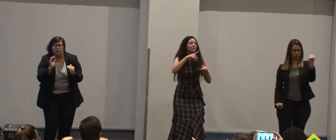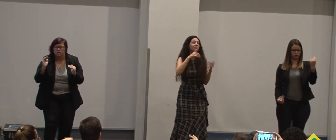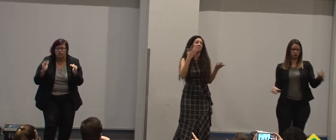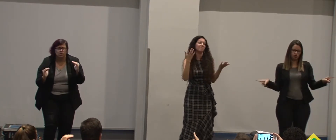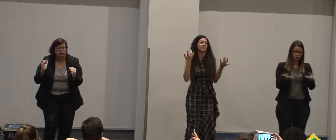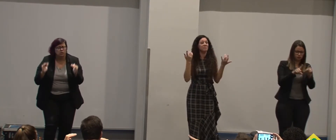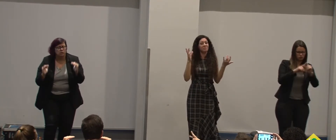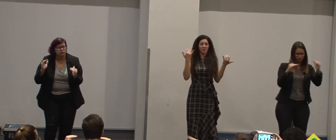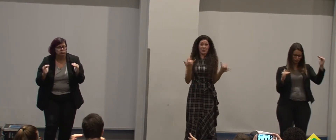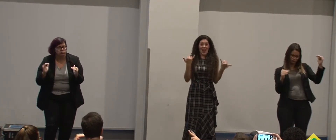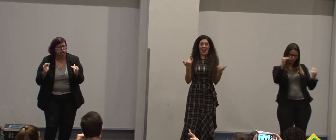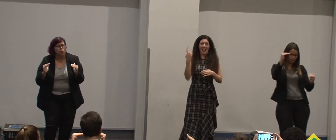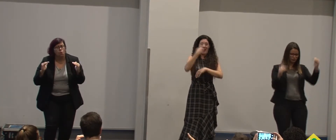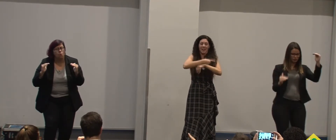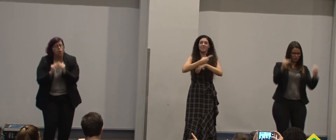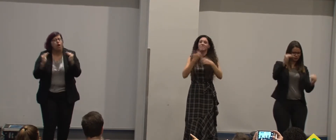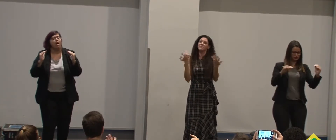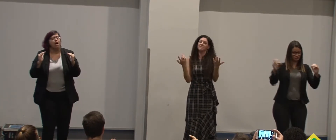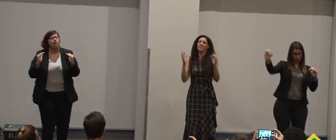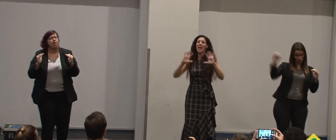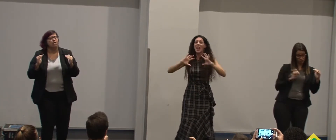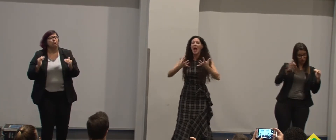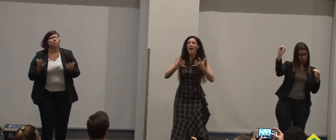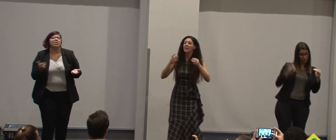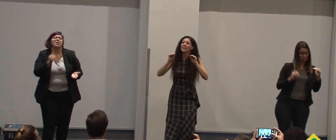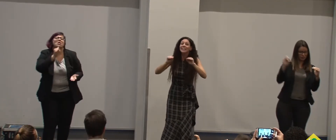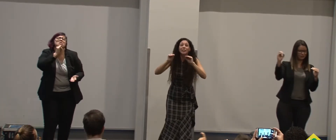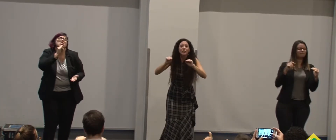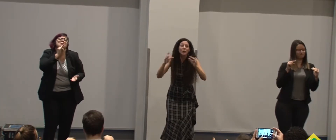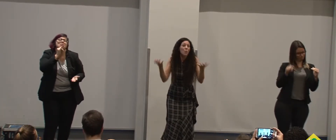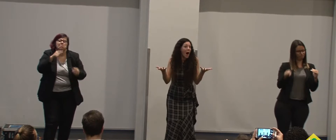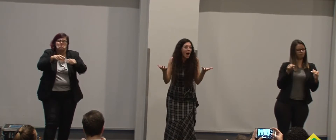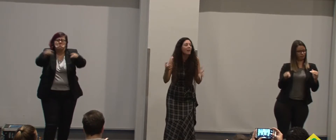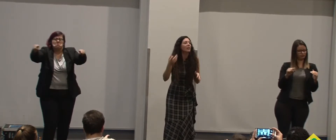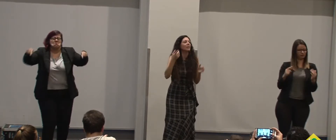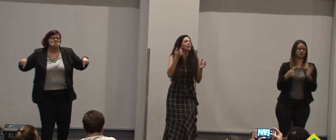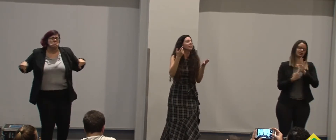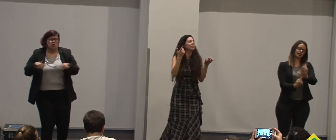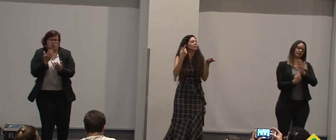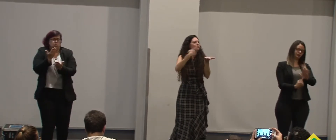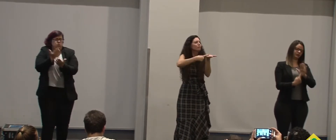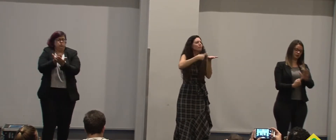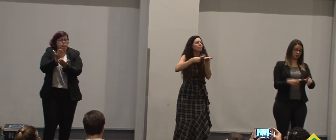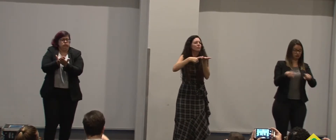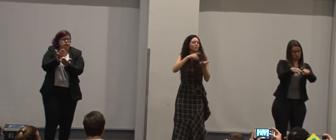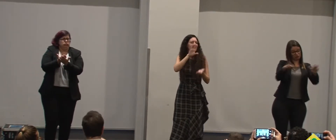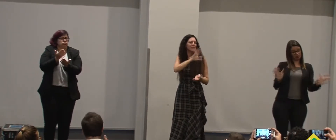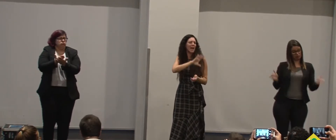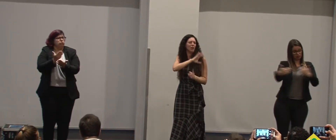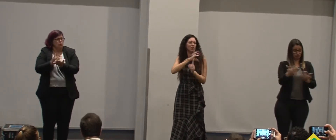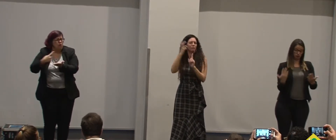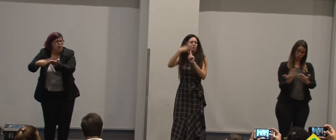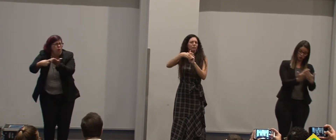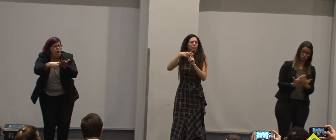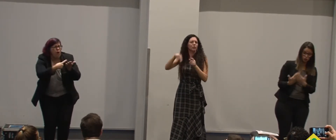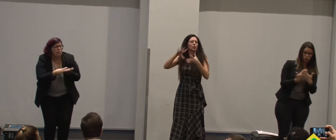sendo mostrado com as cores aqui dessa espécie de gráfico do slide.